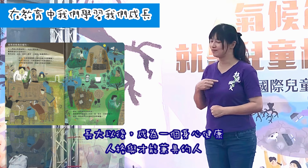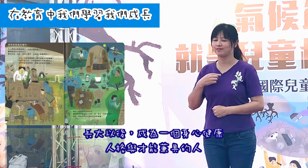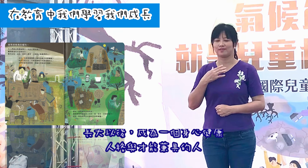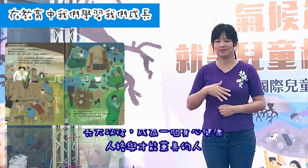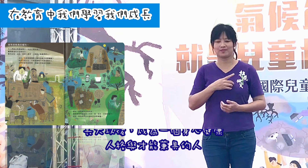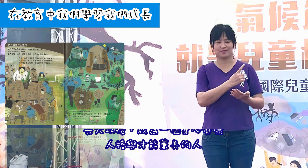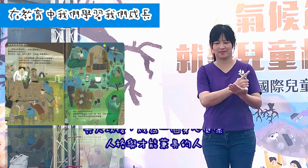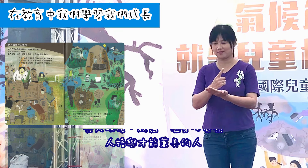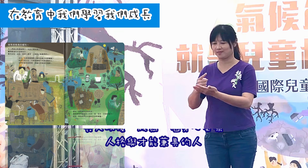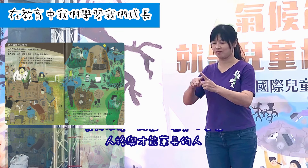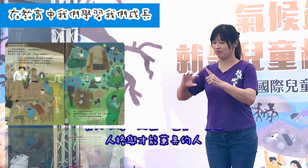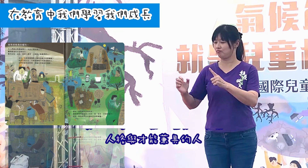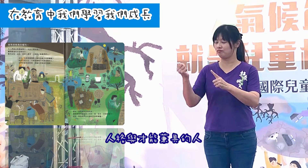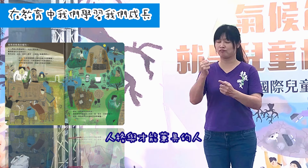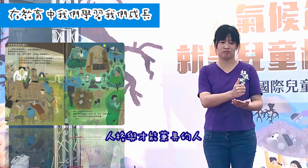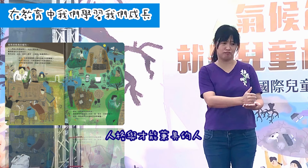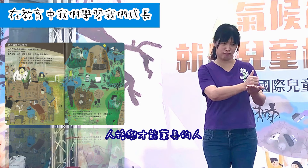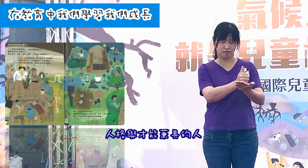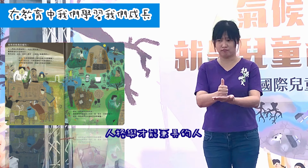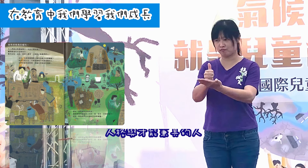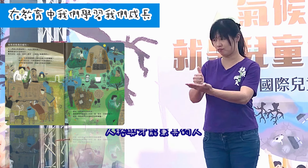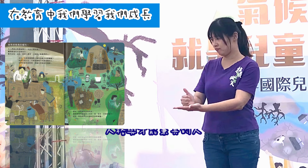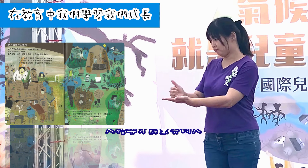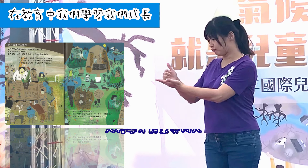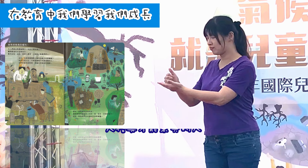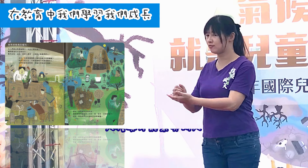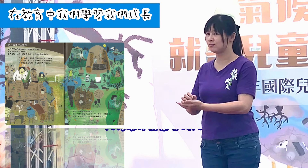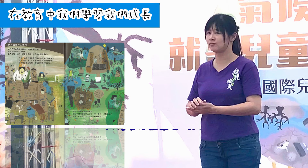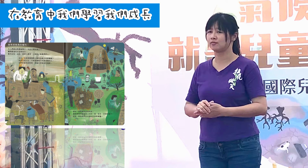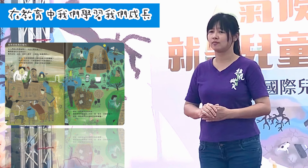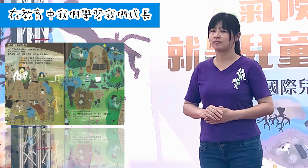康、人格与才能兼具的人。